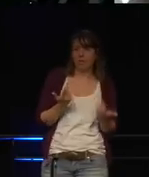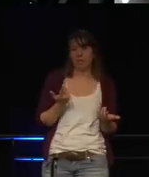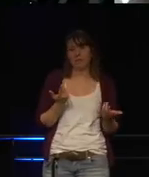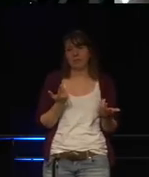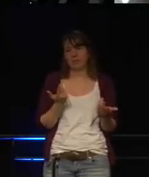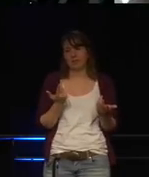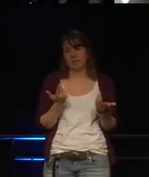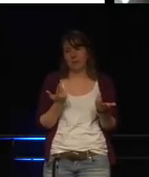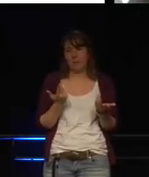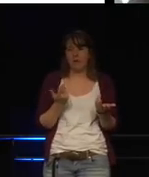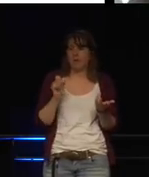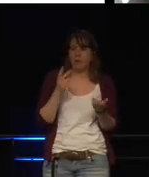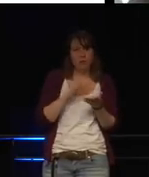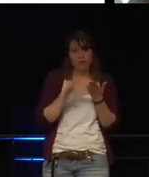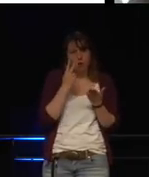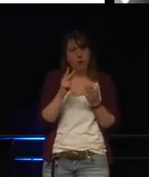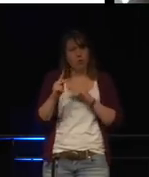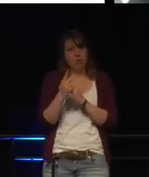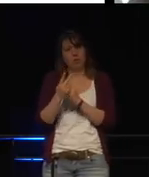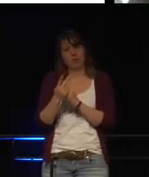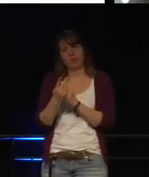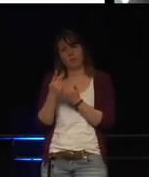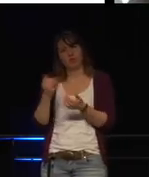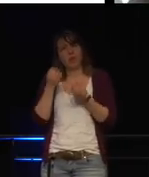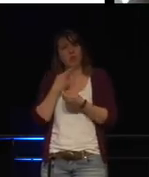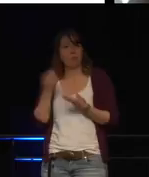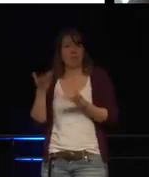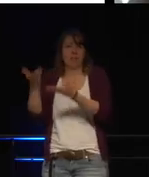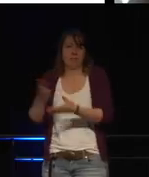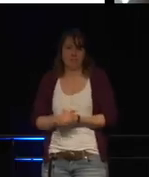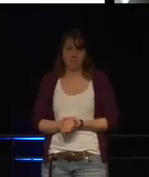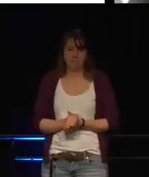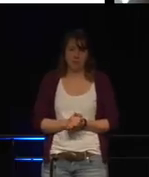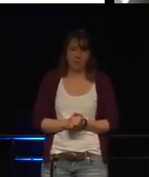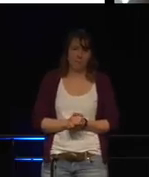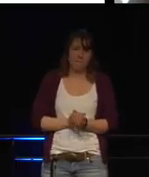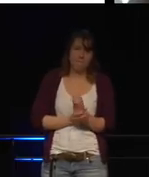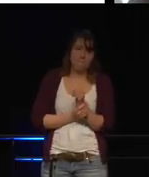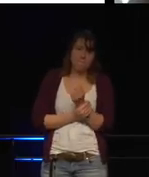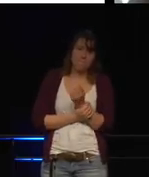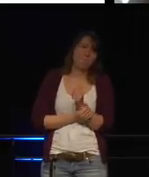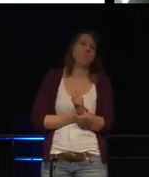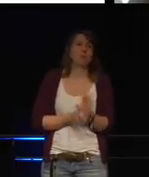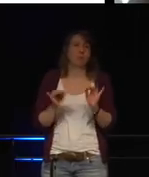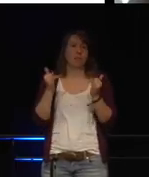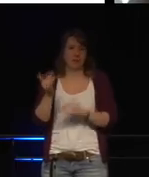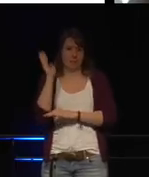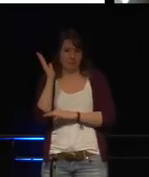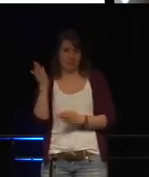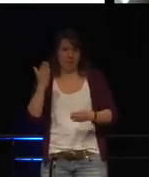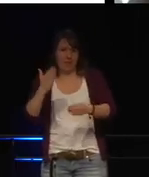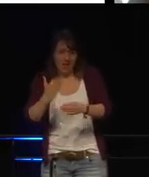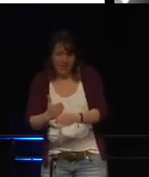Cosas, reportar todos los errores que se encuentran y ayudar a otra gente que trabaja